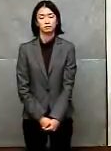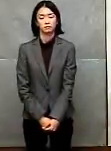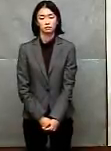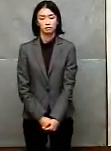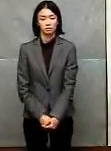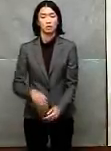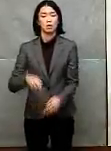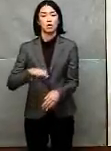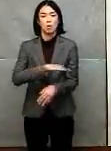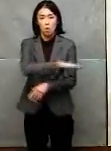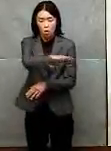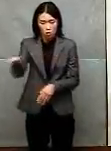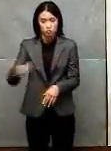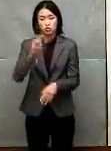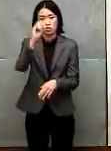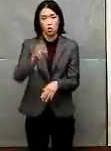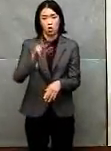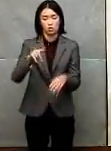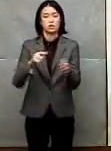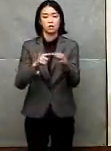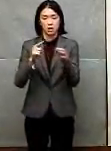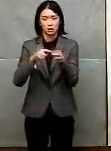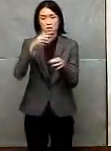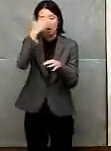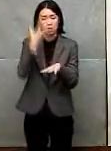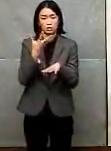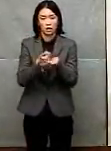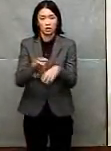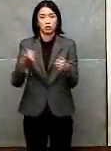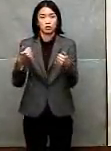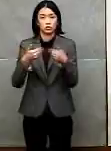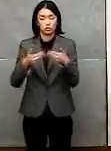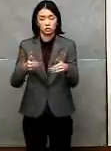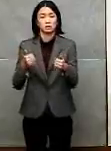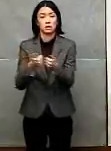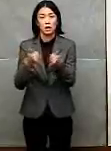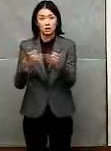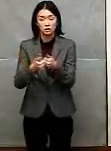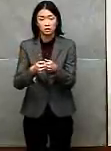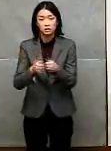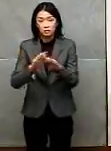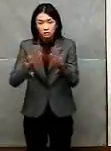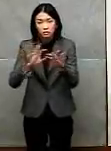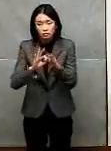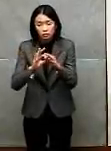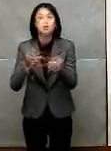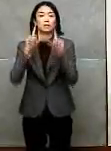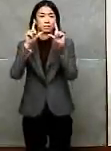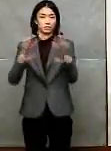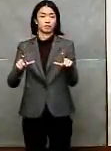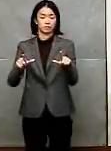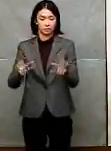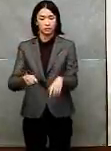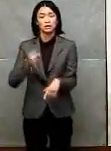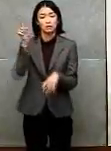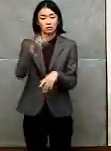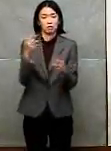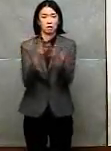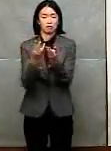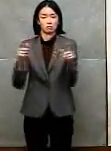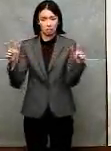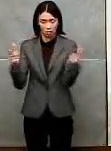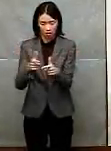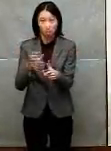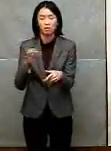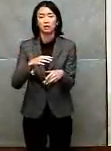オール山形若者定着推進会議の開催について申し上げます。人口減少、少